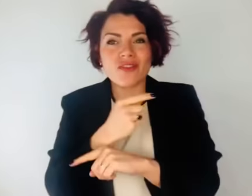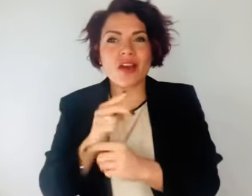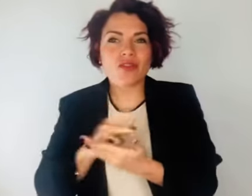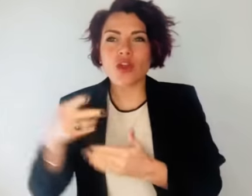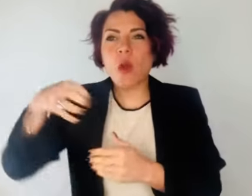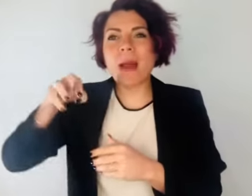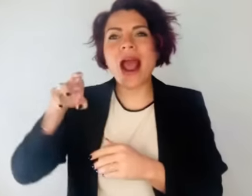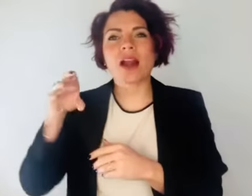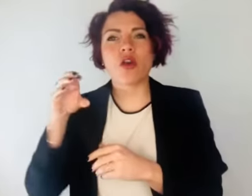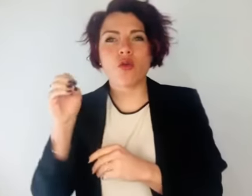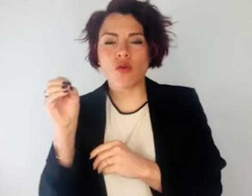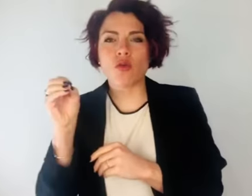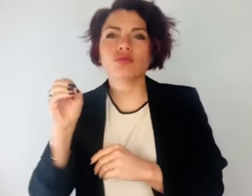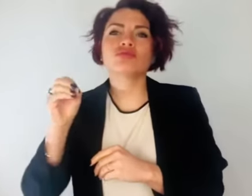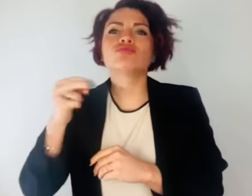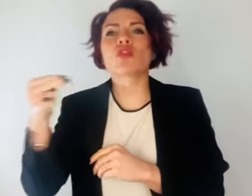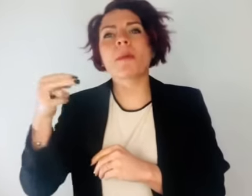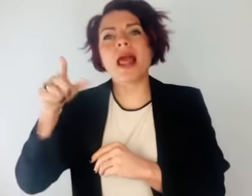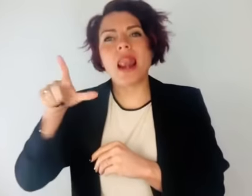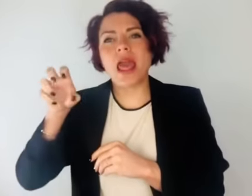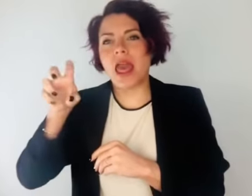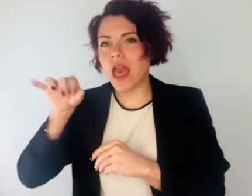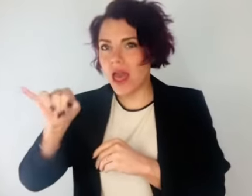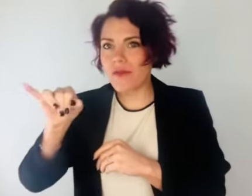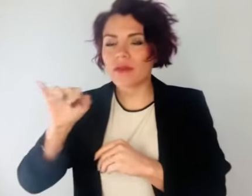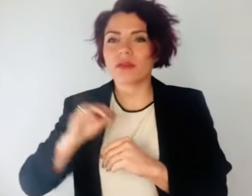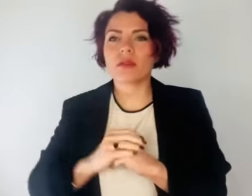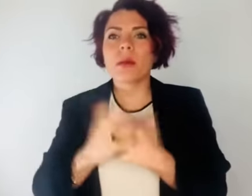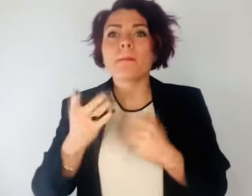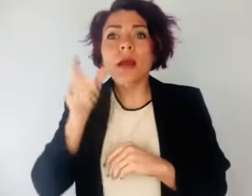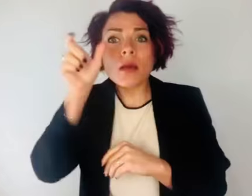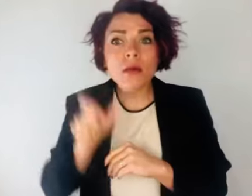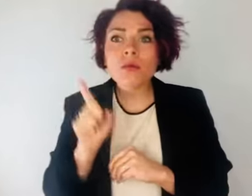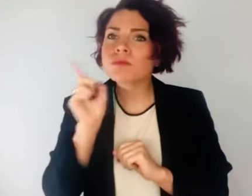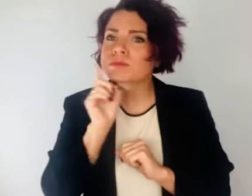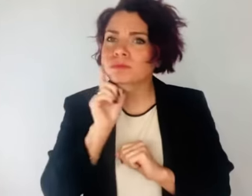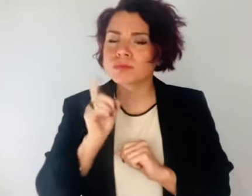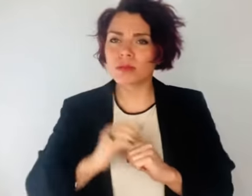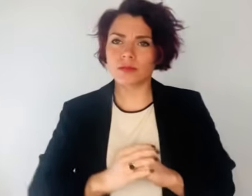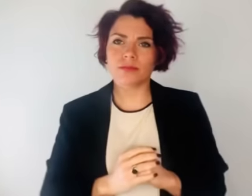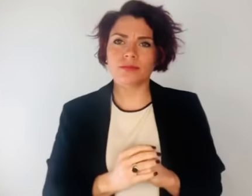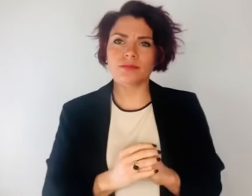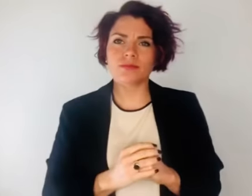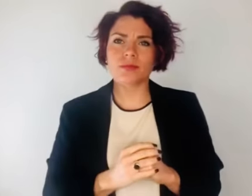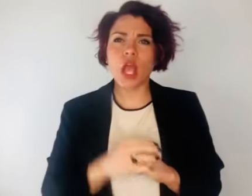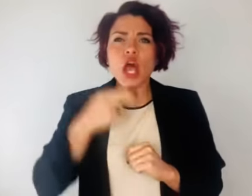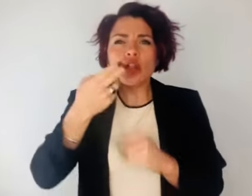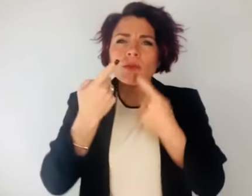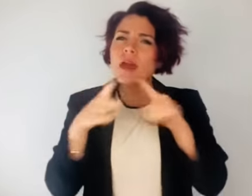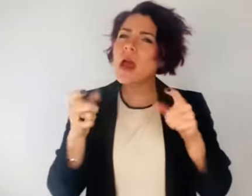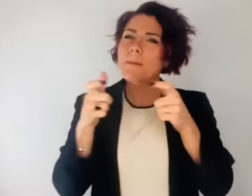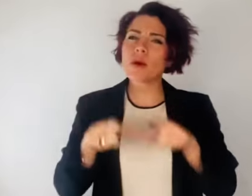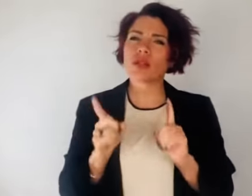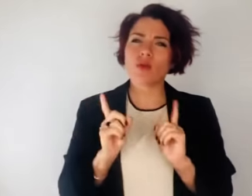levi di alfeo ma è un unico personaggio che gesù chiama perché questi due nomi diversi